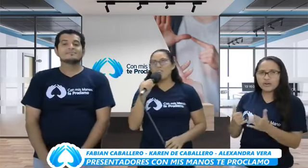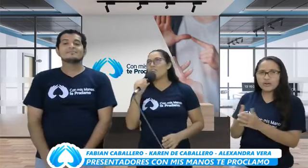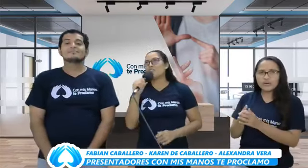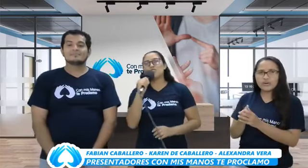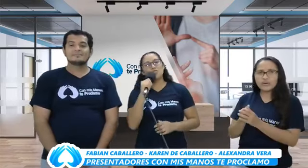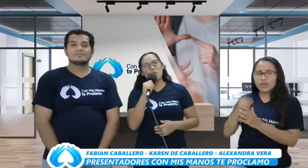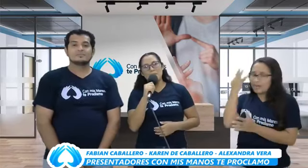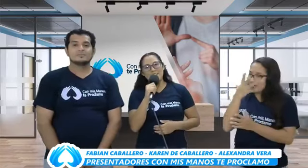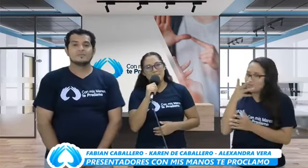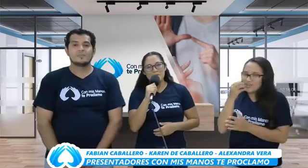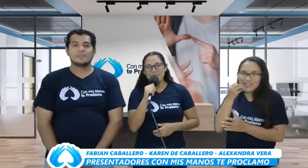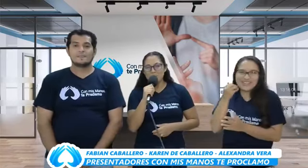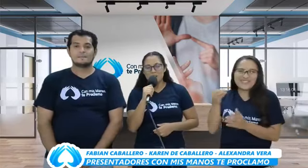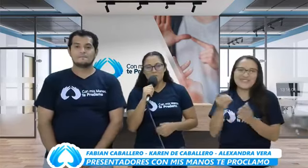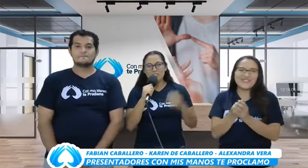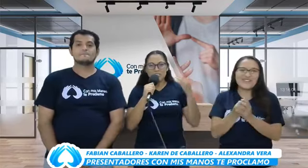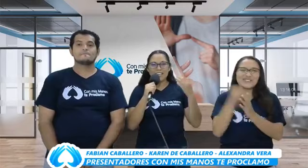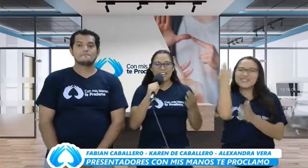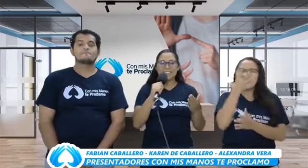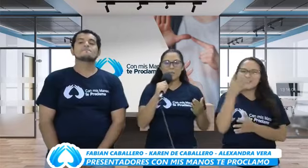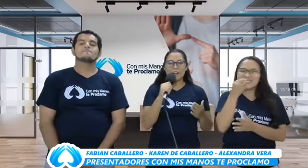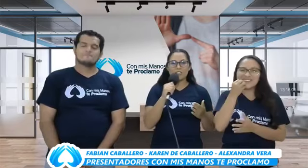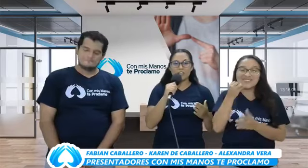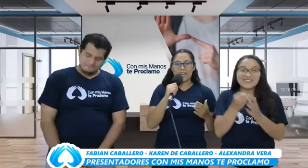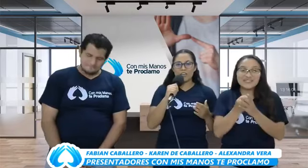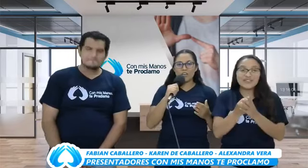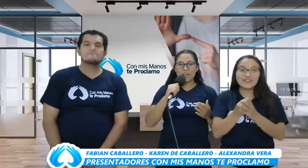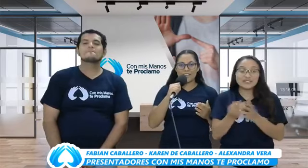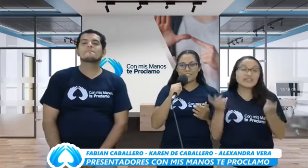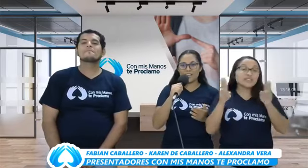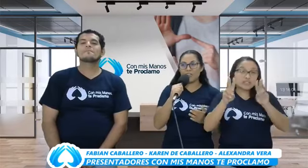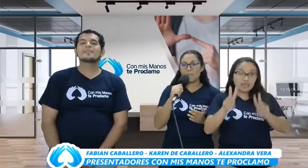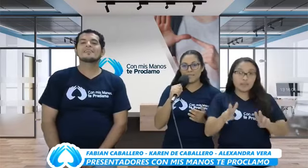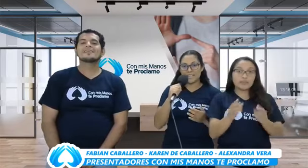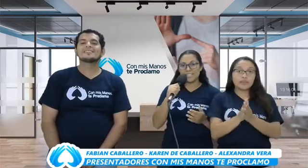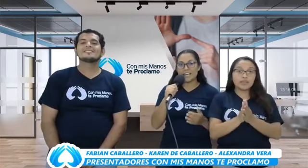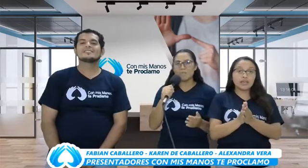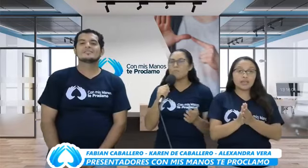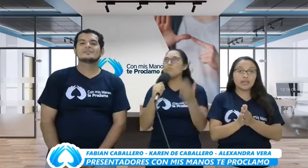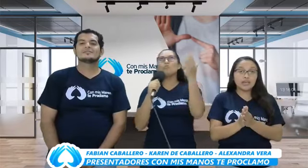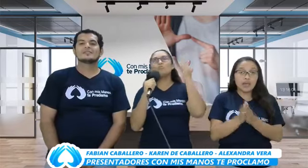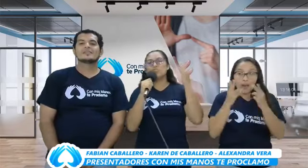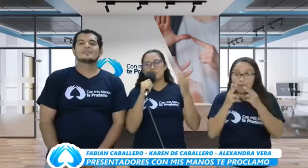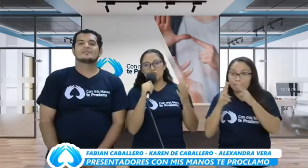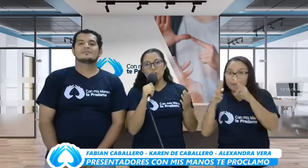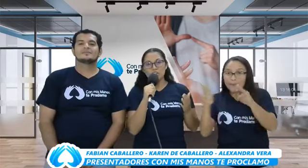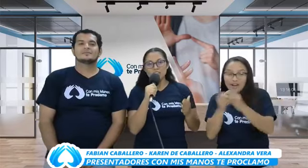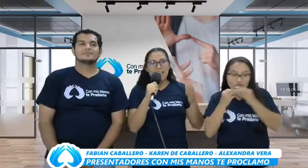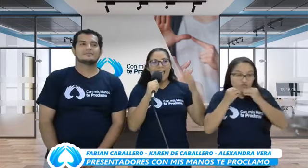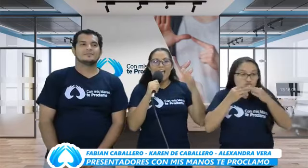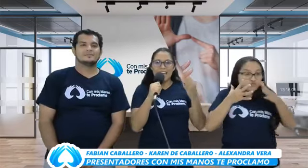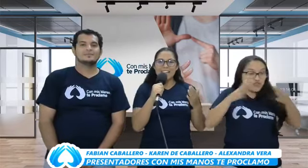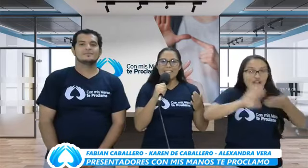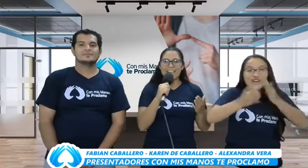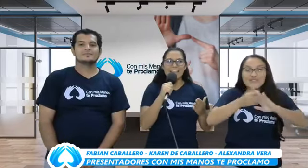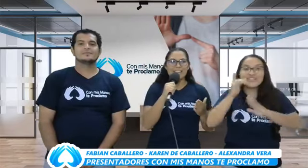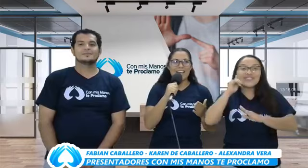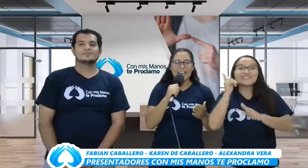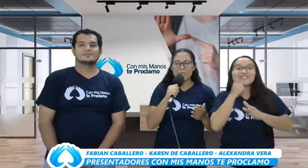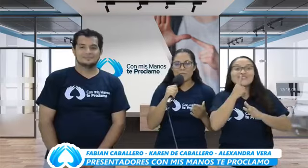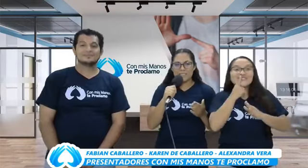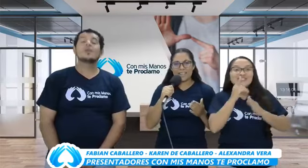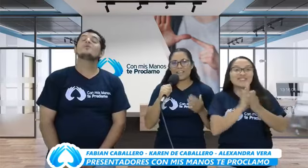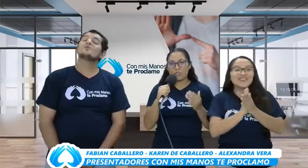me pareció súper, súper, súper hermoso haber contado con la presencia de muchos sordos en el